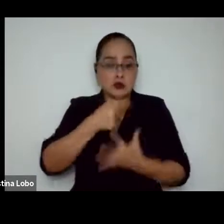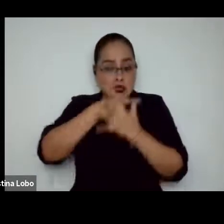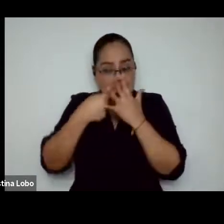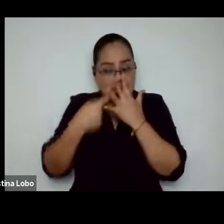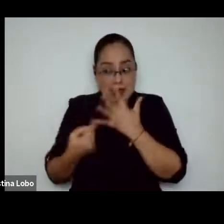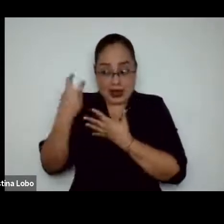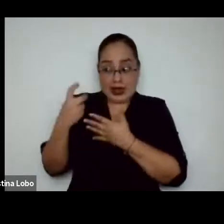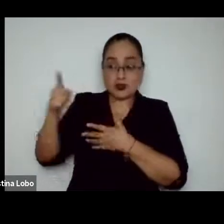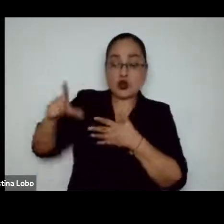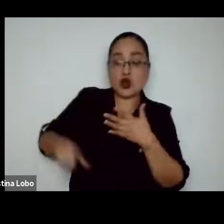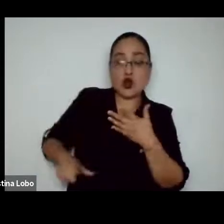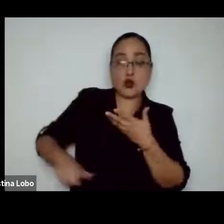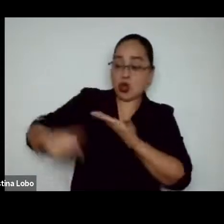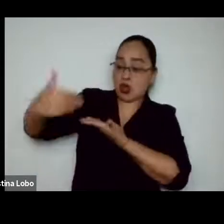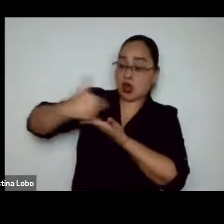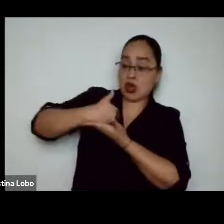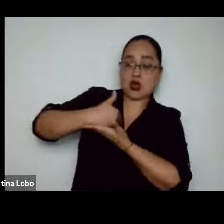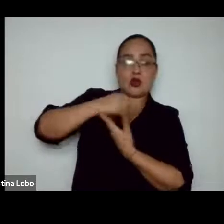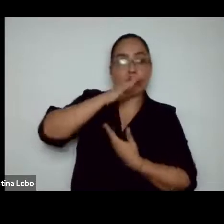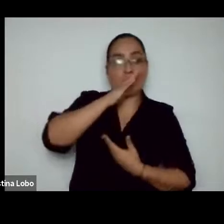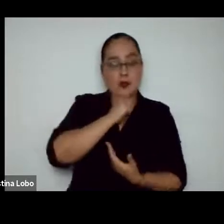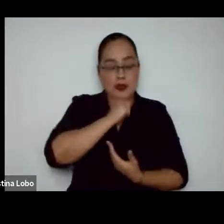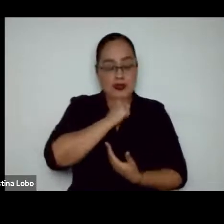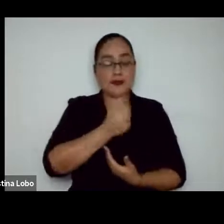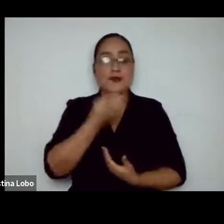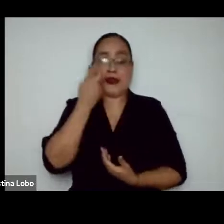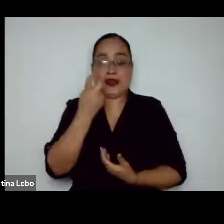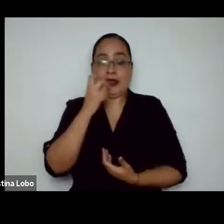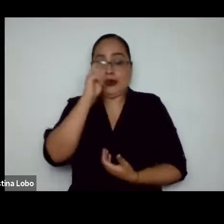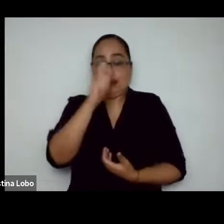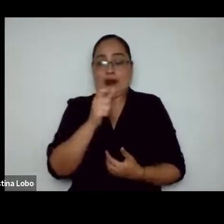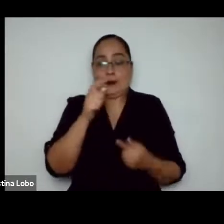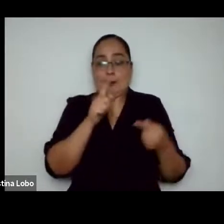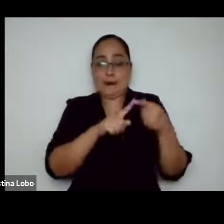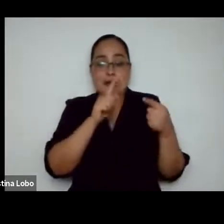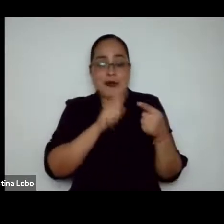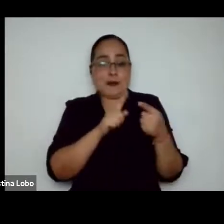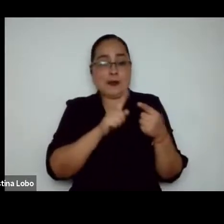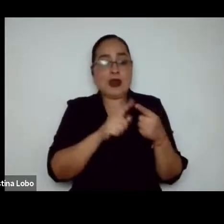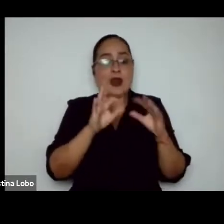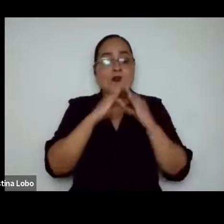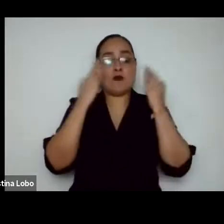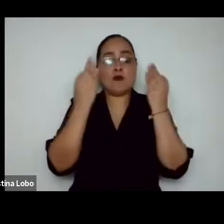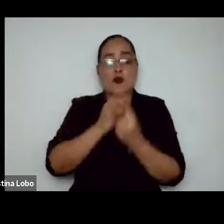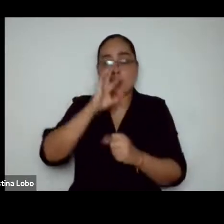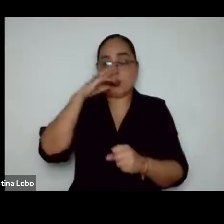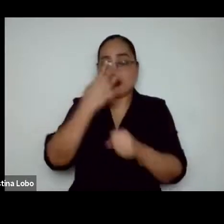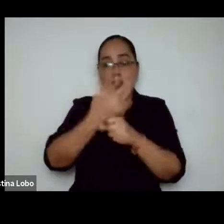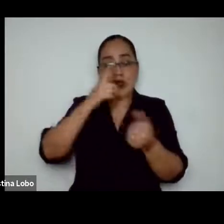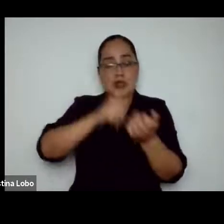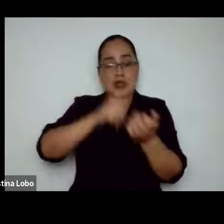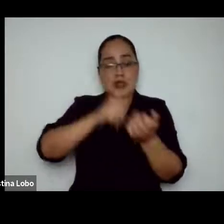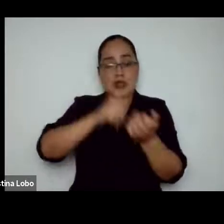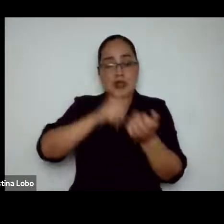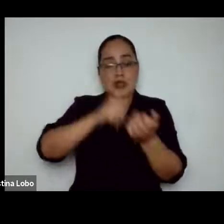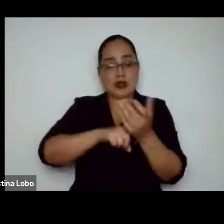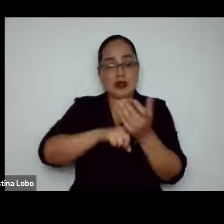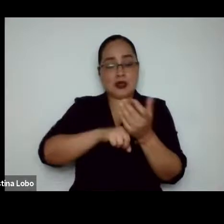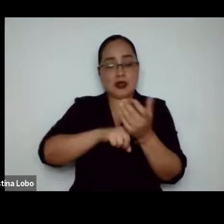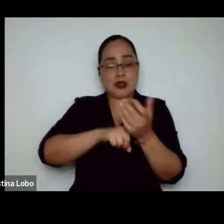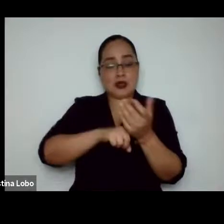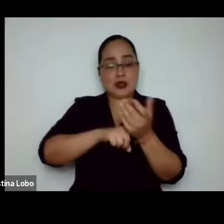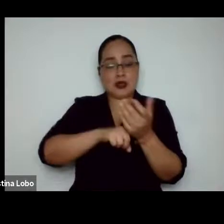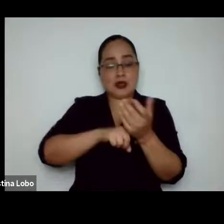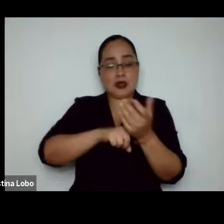es parte, digamos, de la primera o de las primeras funciones que tienen los derechos, sobre todo los derechos